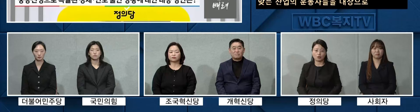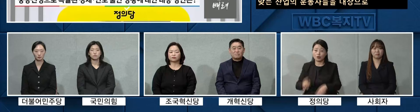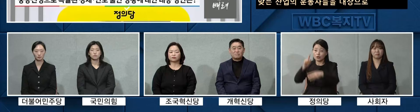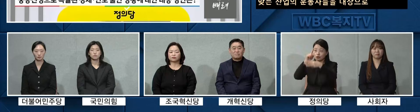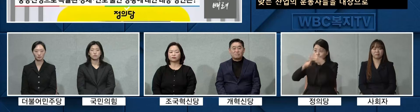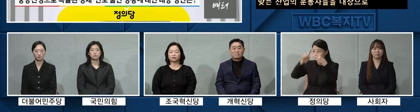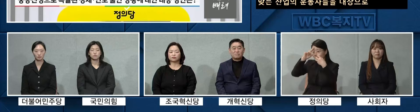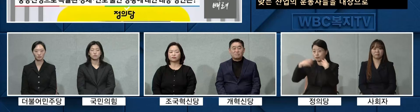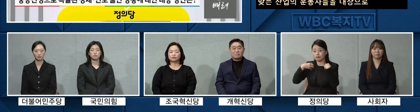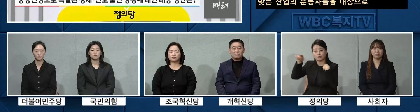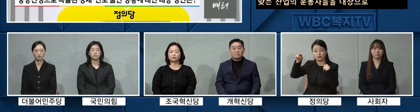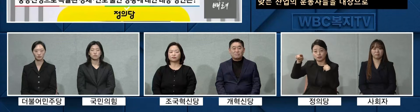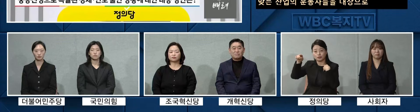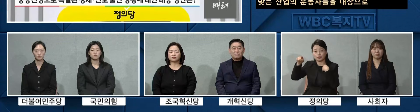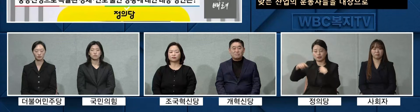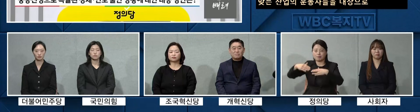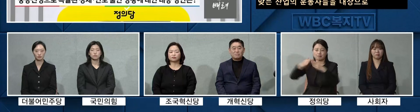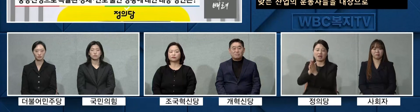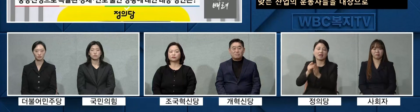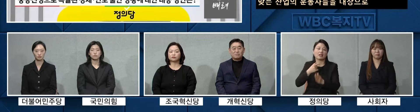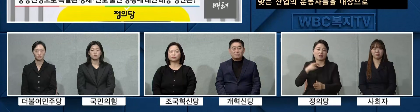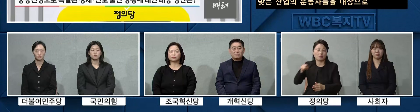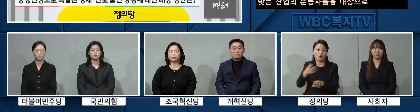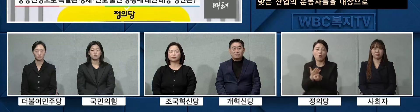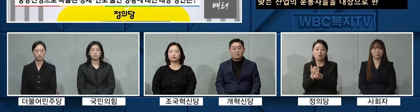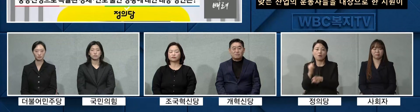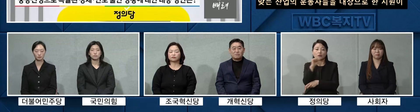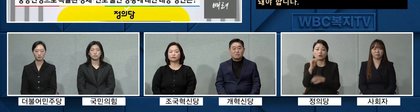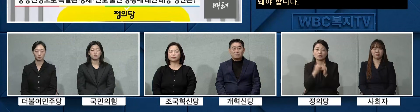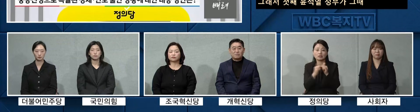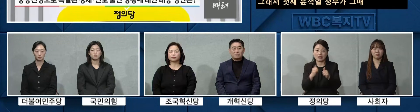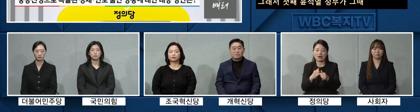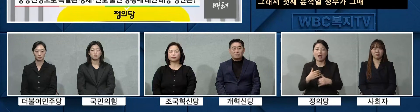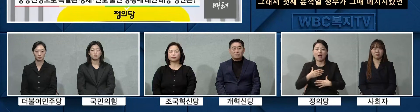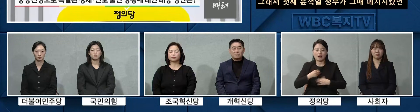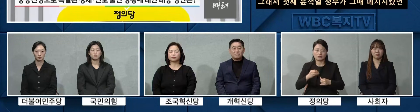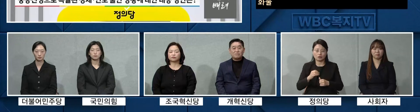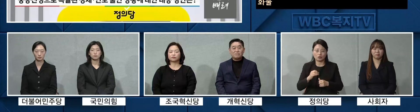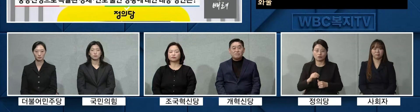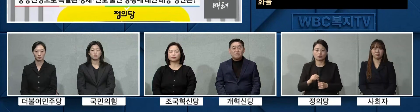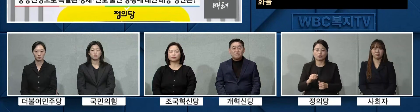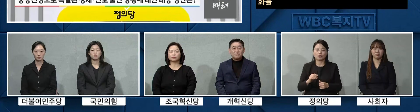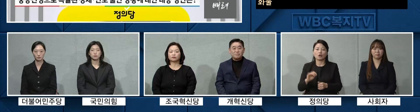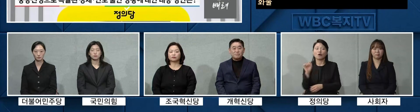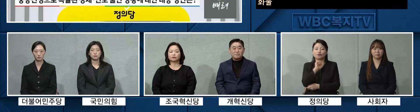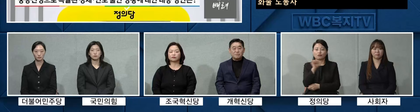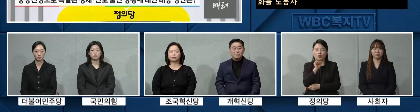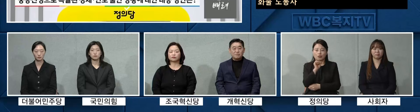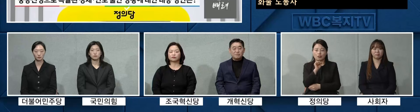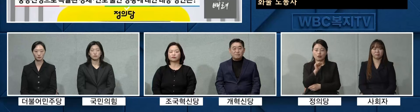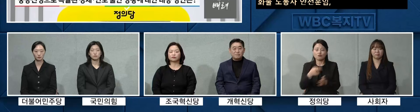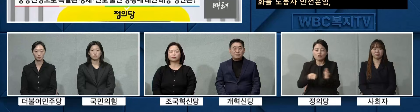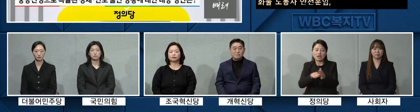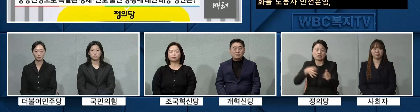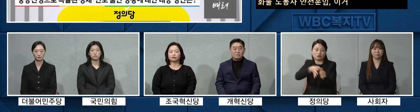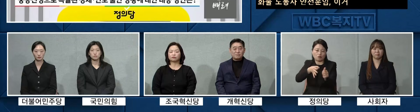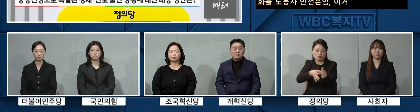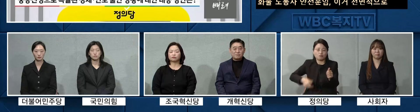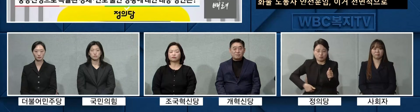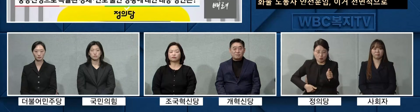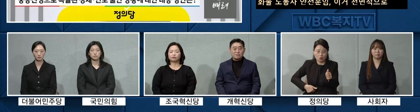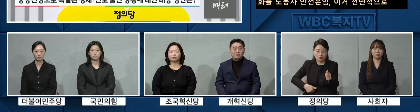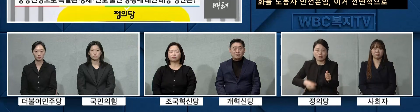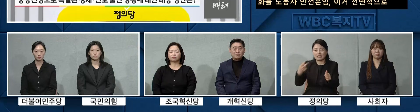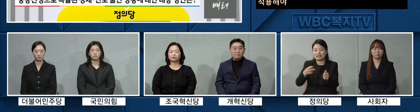윤석열 정부가 그때 폐지시켰던 화물 노동자 안전운임 이거 전면적으로 적용해야 합니다. 그리고